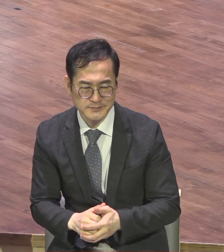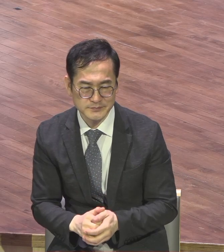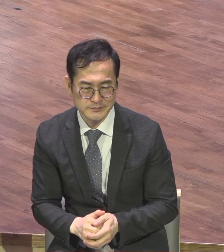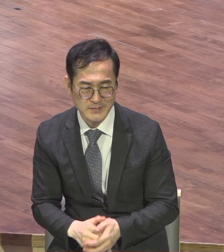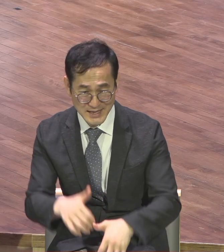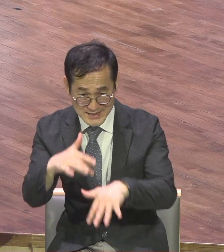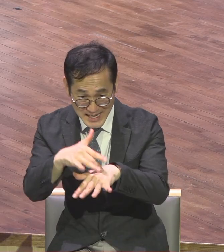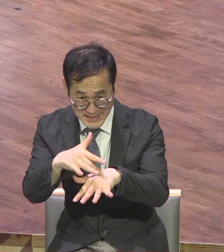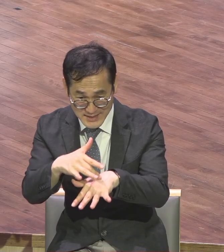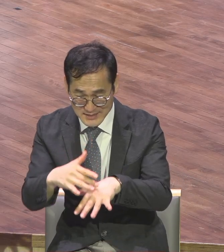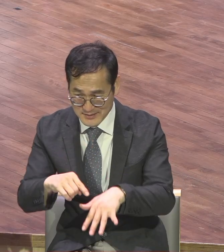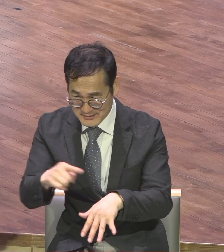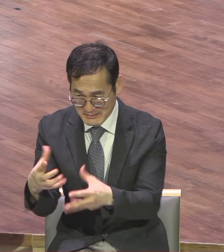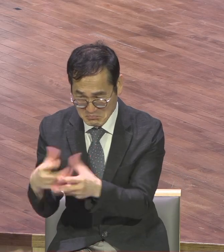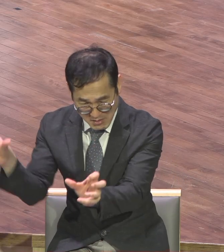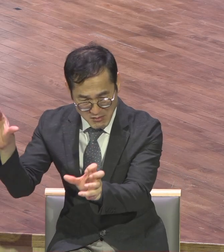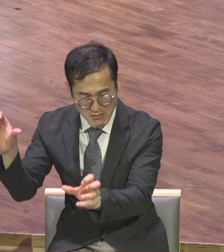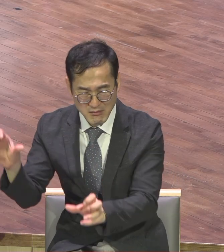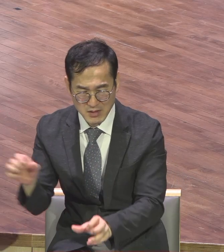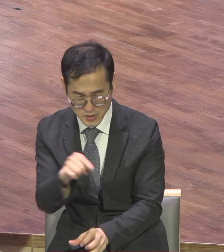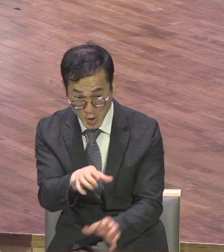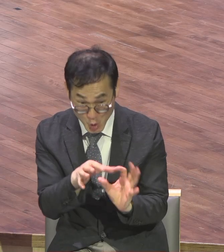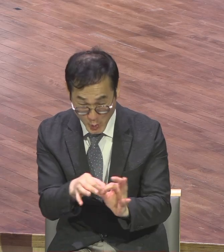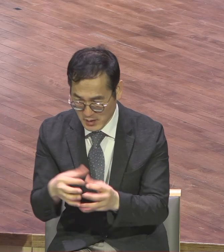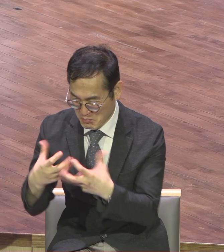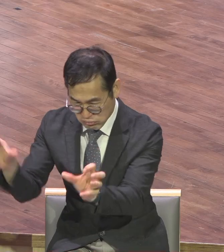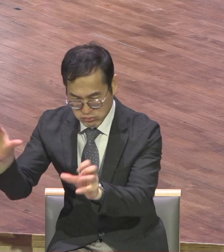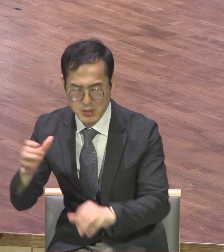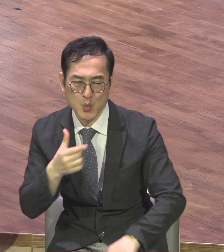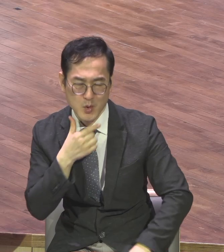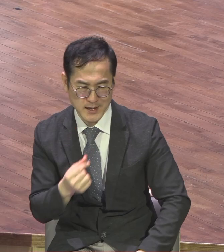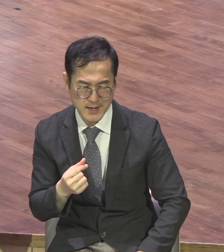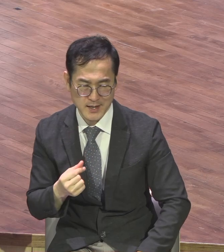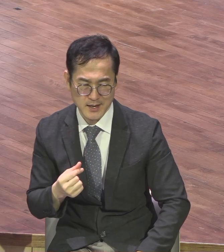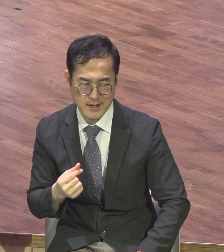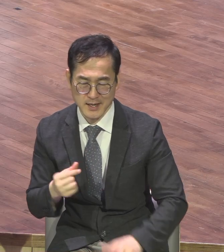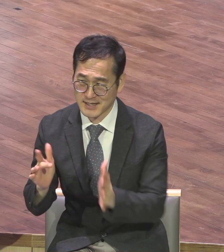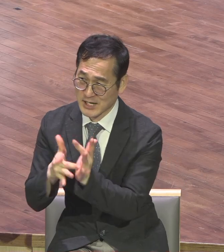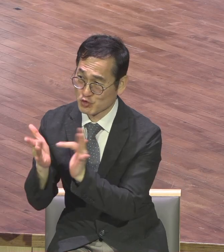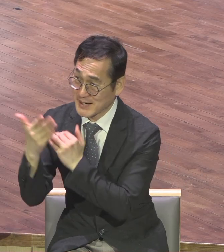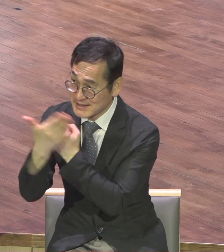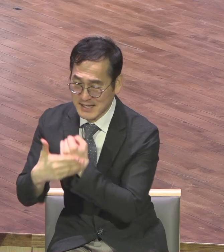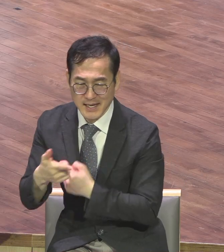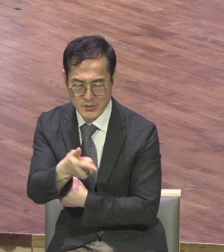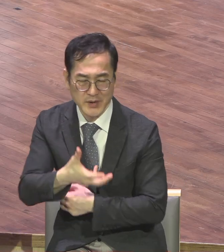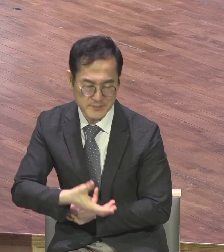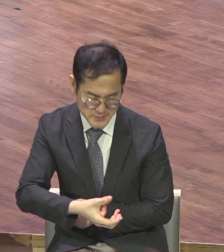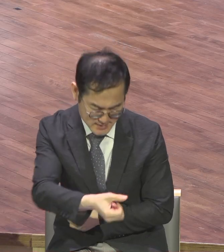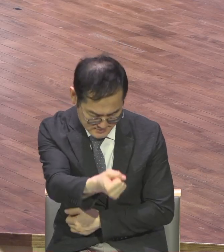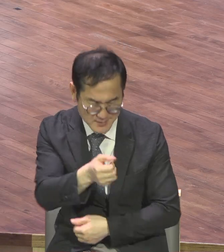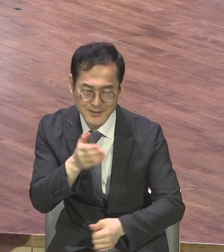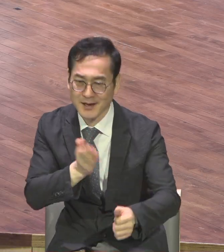발 아래서 상하게 하리라. 우리 주 예수의 은혜가 내게 있을지어다.